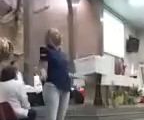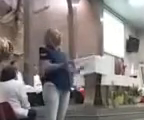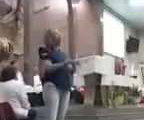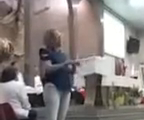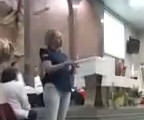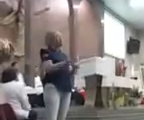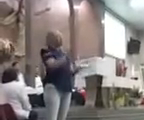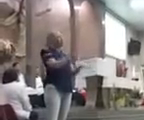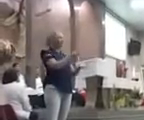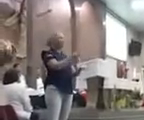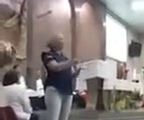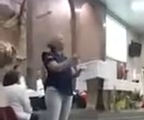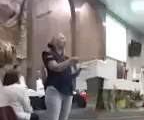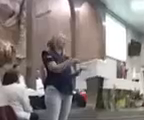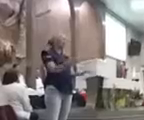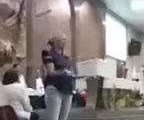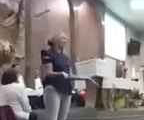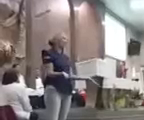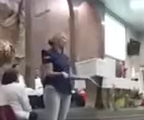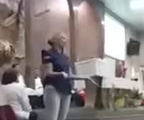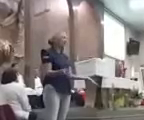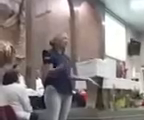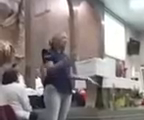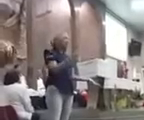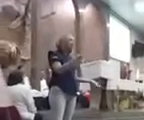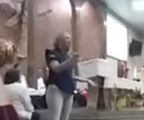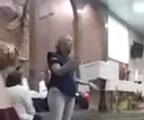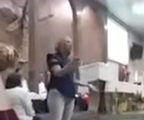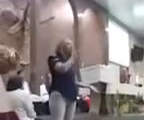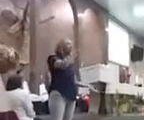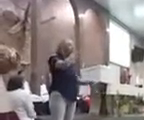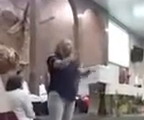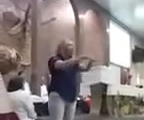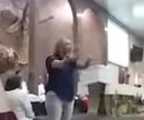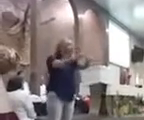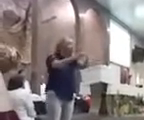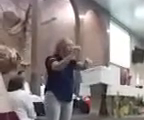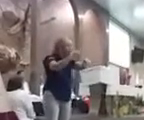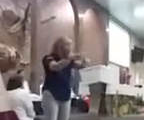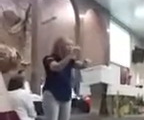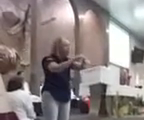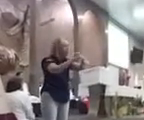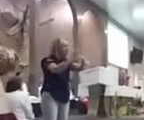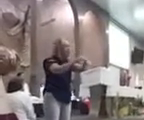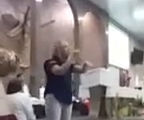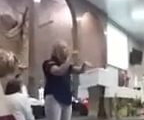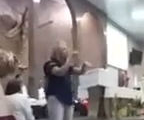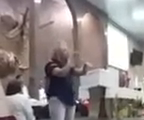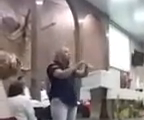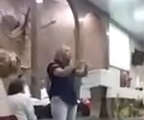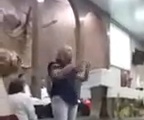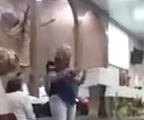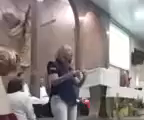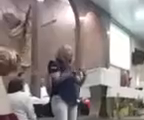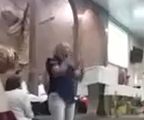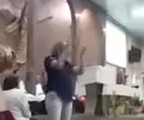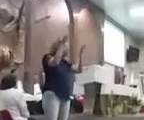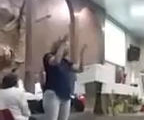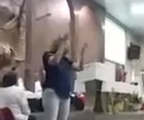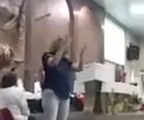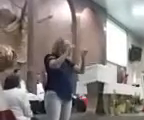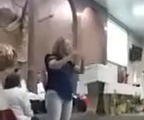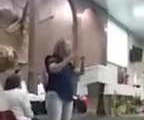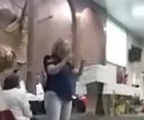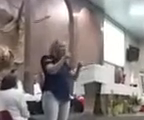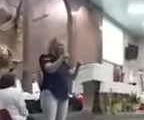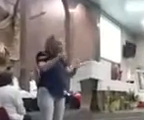nítido, quando eu vejo que você foi convidado para uma festa e você está como estivesse no